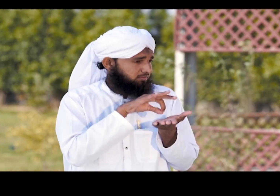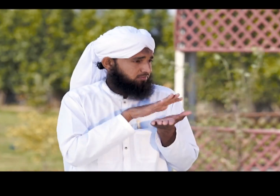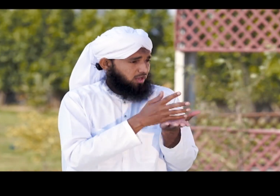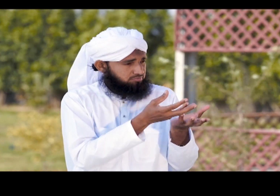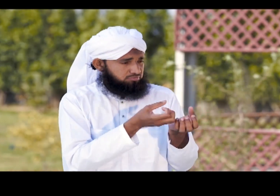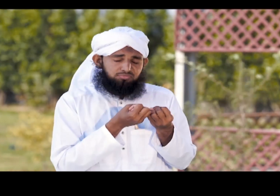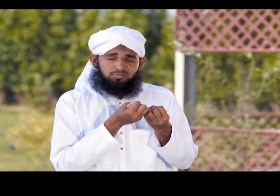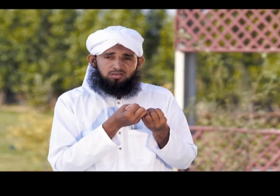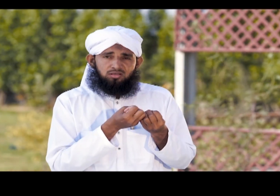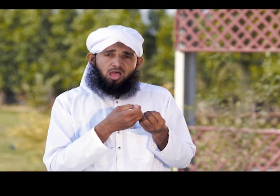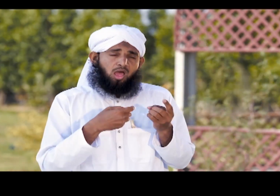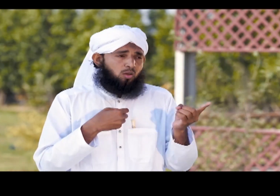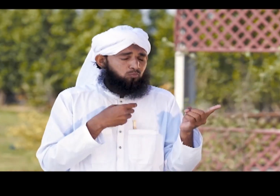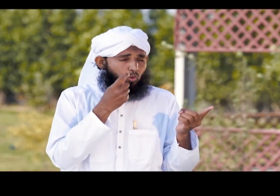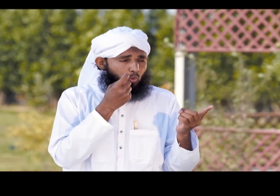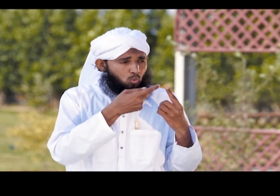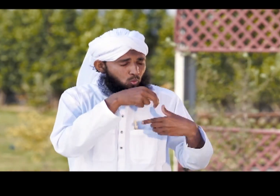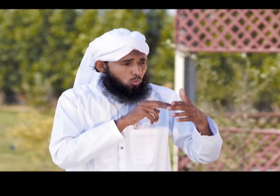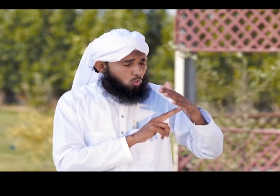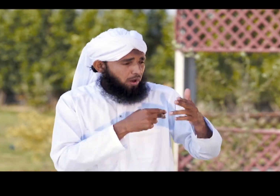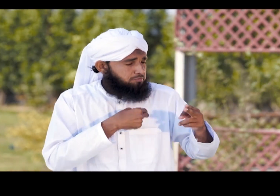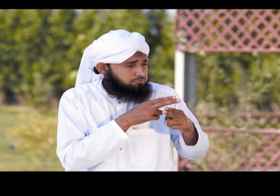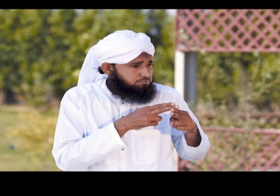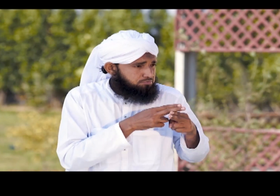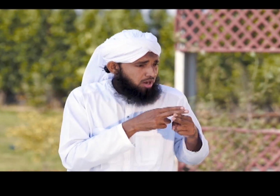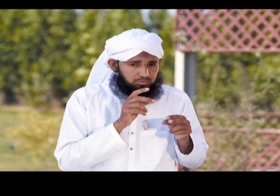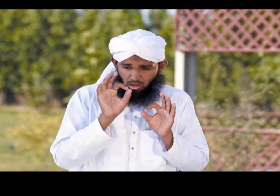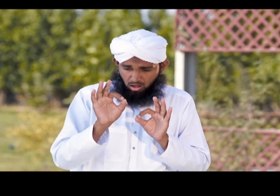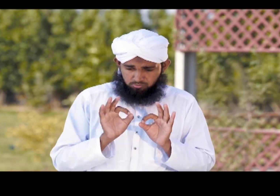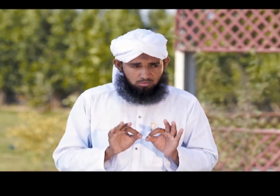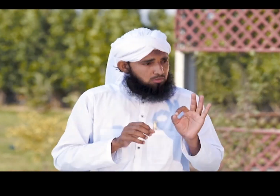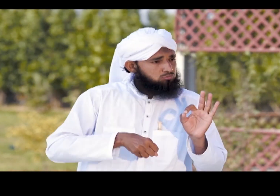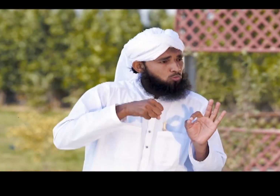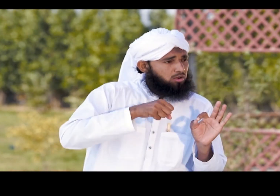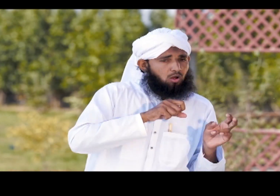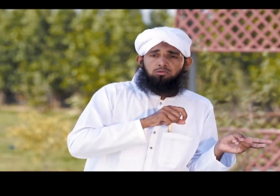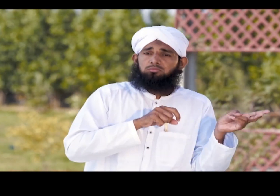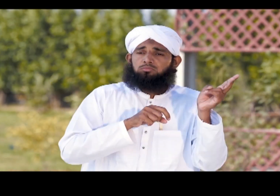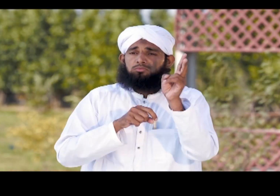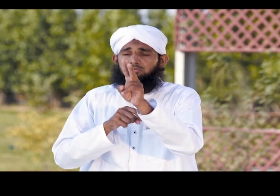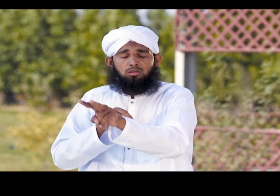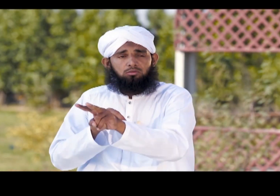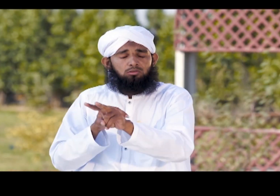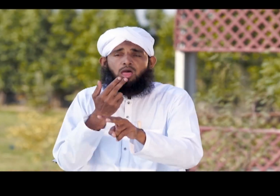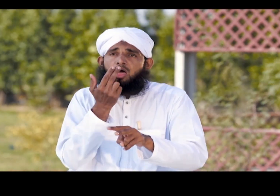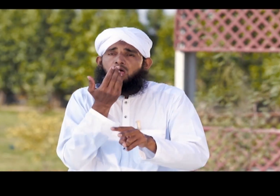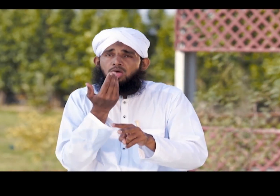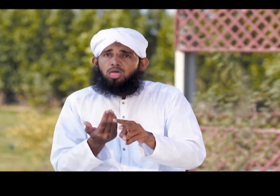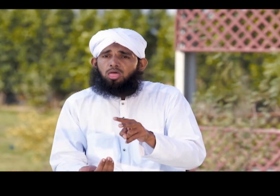انہوں نے وہی تھیلی جو میں نے آپ کو بھیجی تھی مجھے بھیج دی، تو پتہ چلا کہ آپ نے مجھ سے قرض مانگا، میں نے